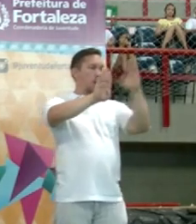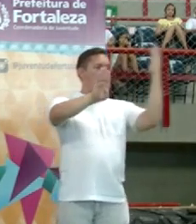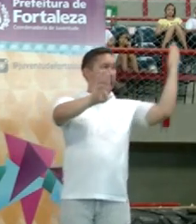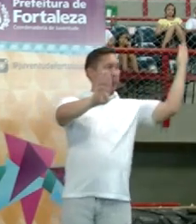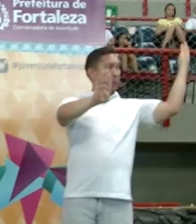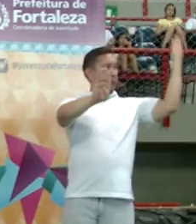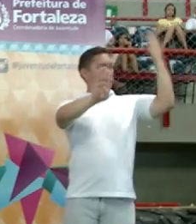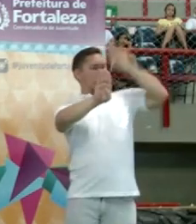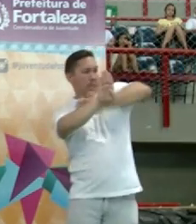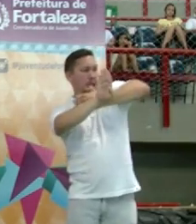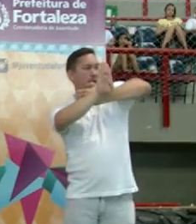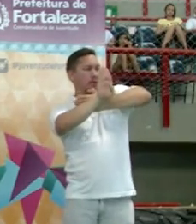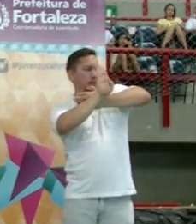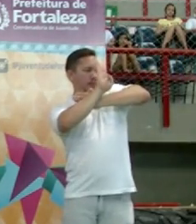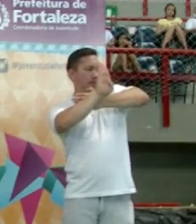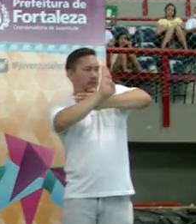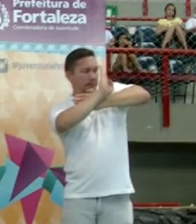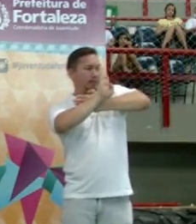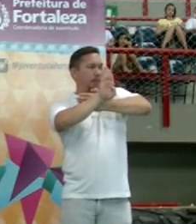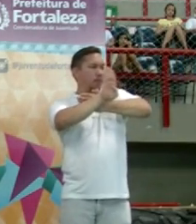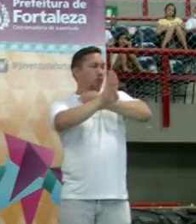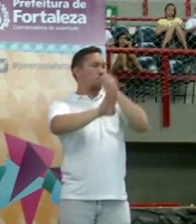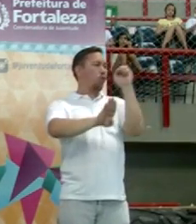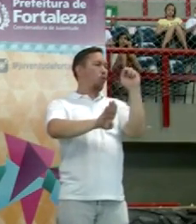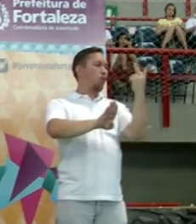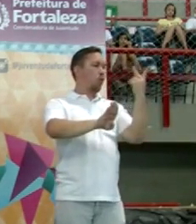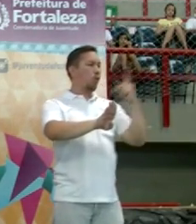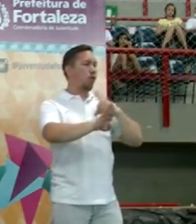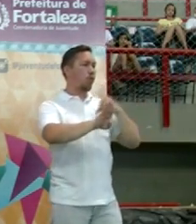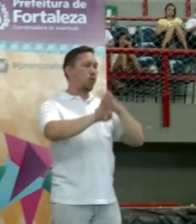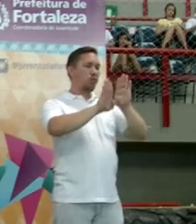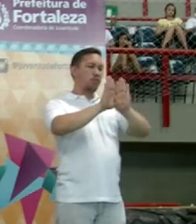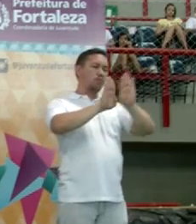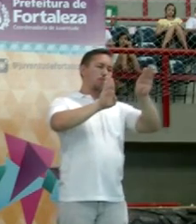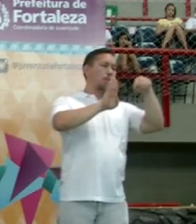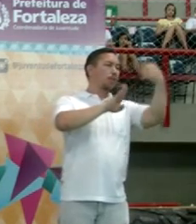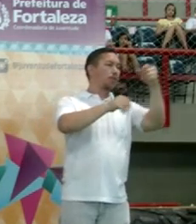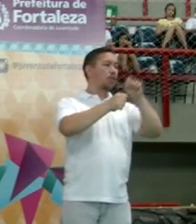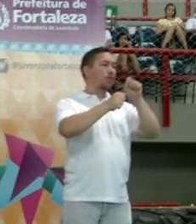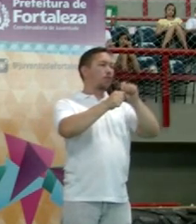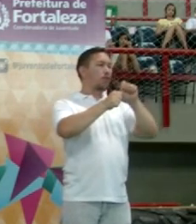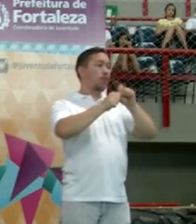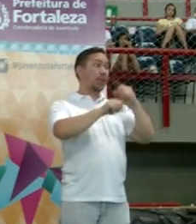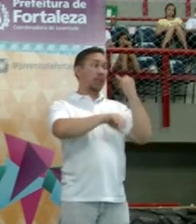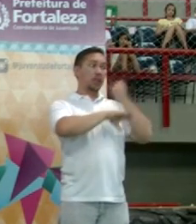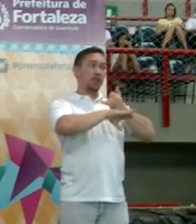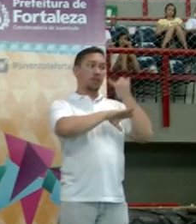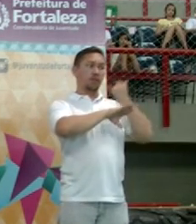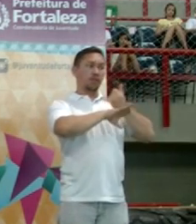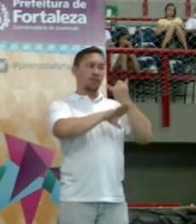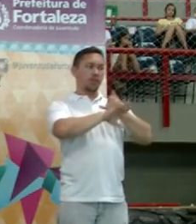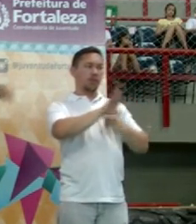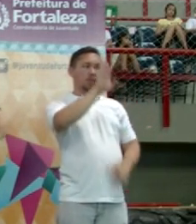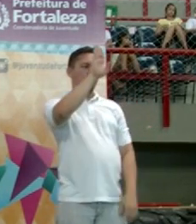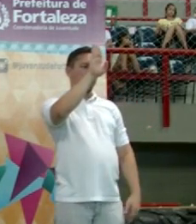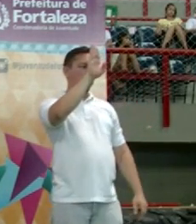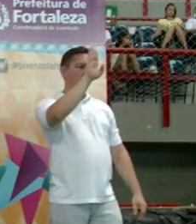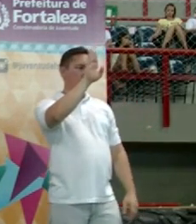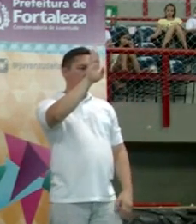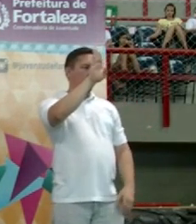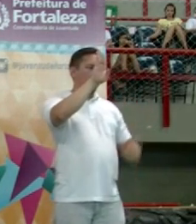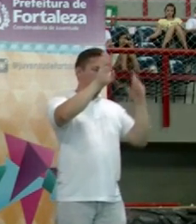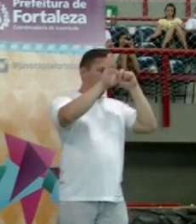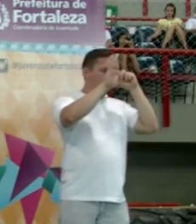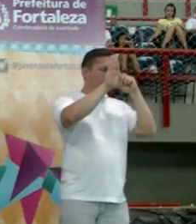madeira gigante para segurar o portão, ou mais lá na frente eles vão fazer um portão de ferro tão pesado que aqueles querem